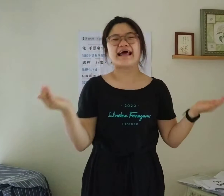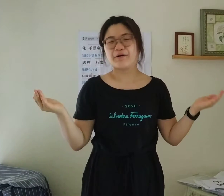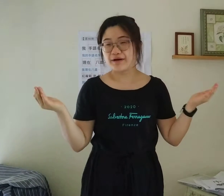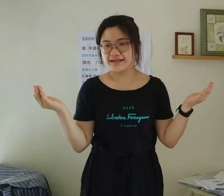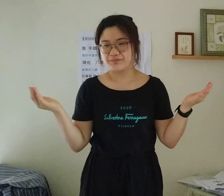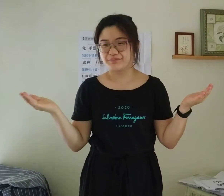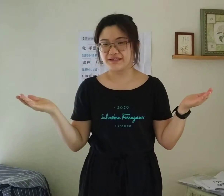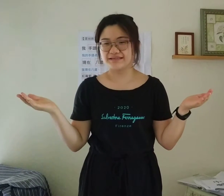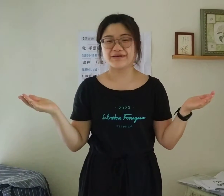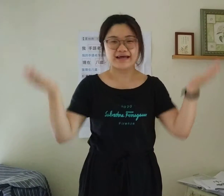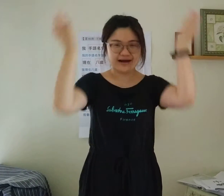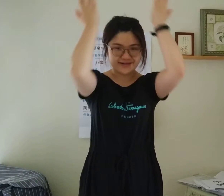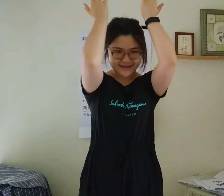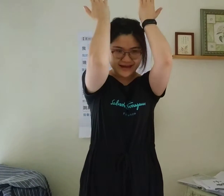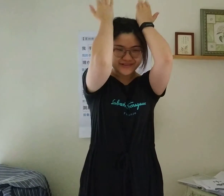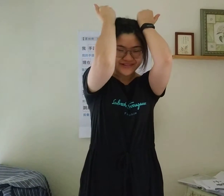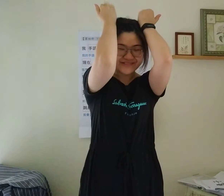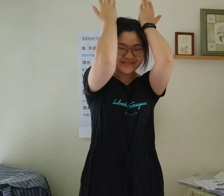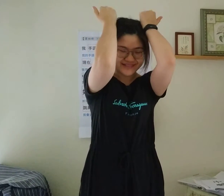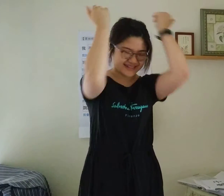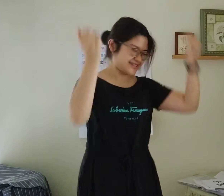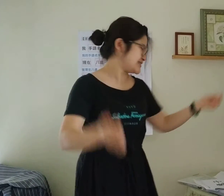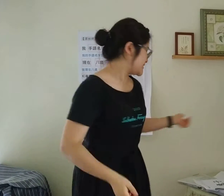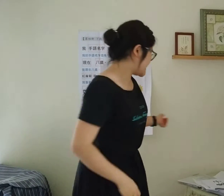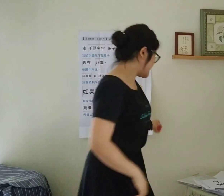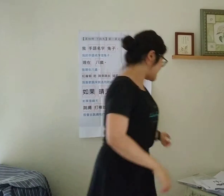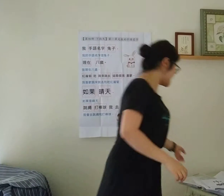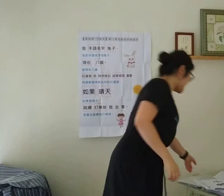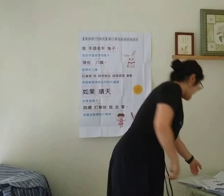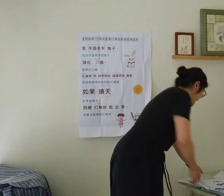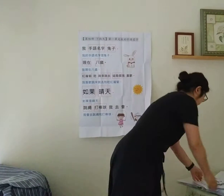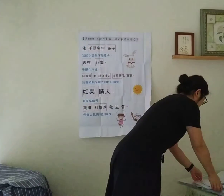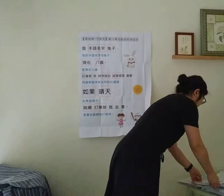我看你们鼻子练好，很好，兔子。我再来看哦。